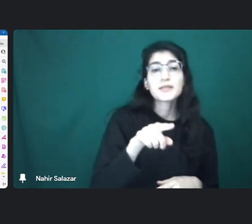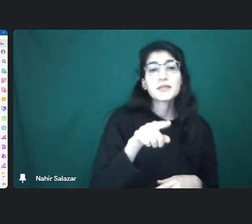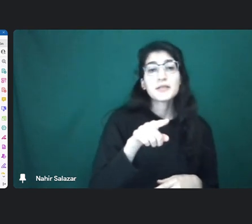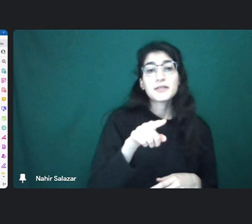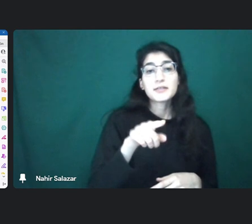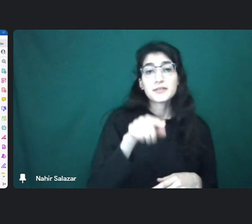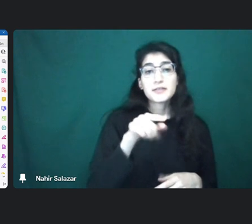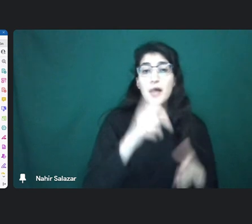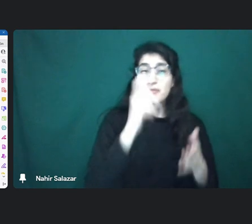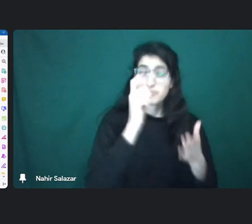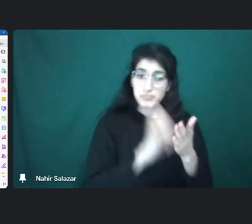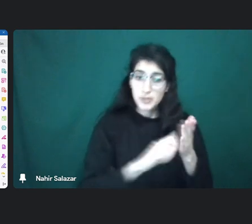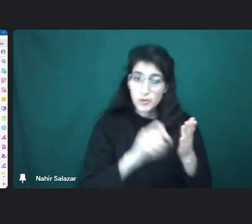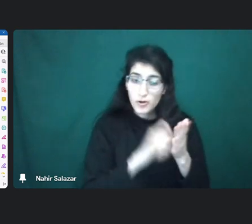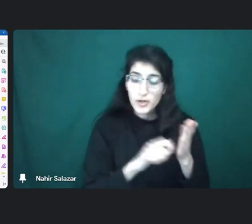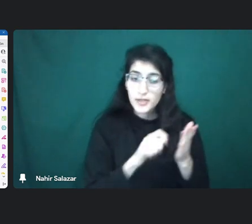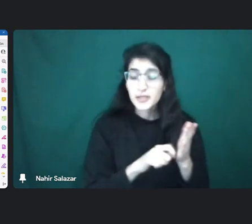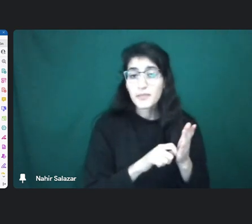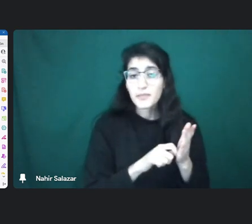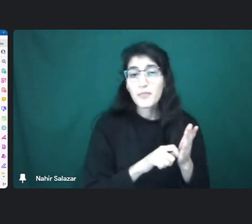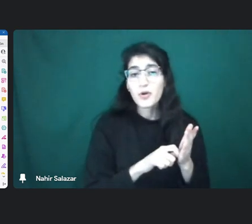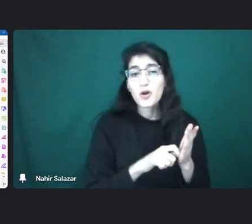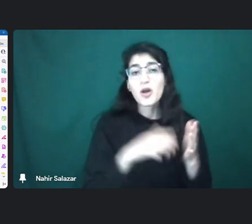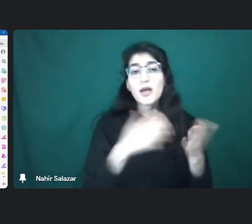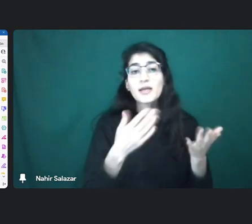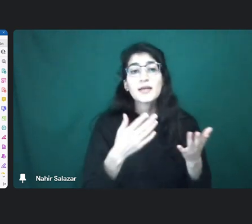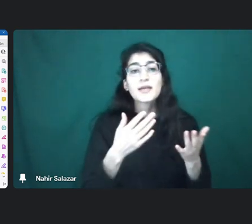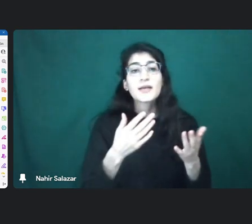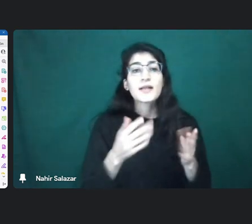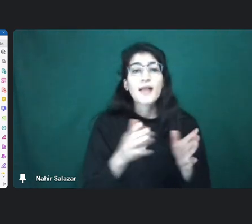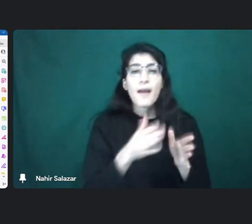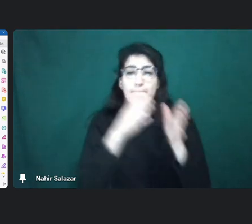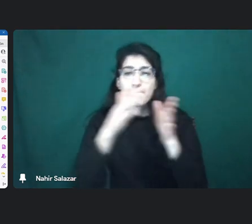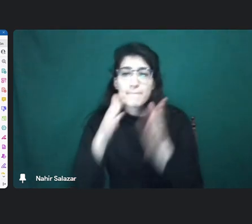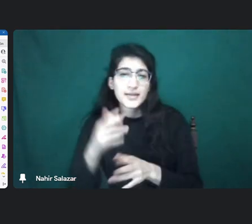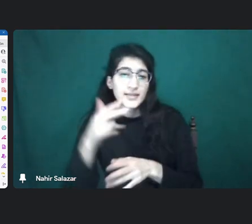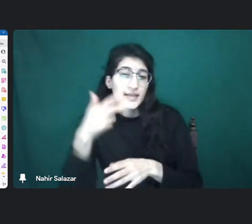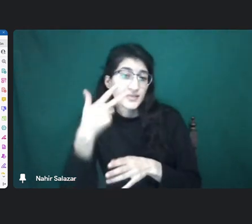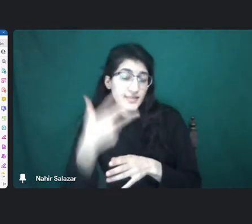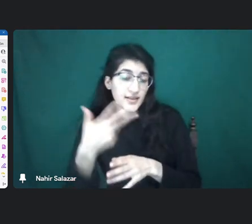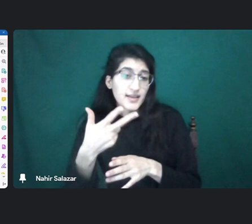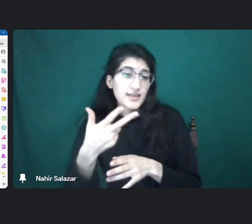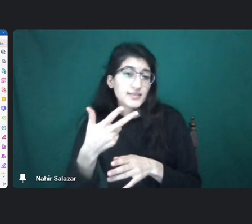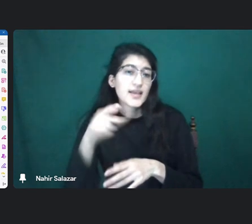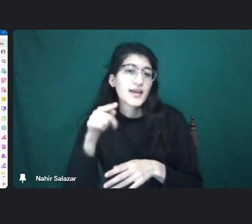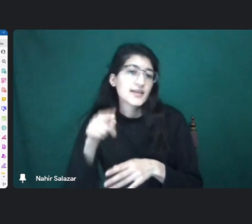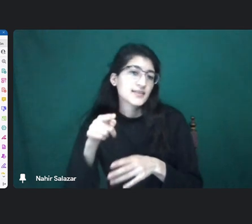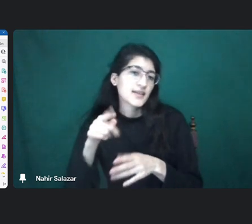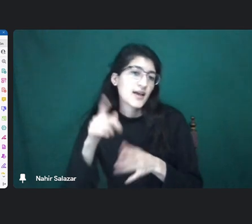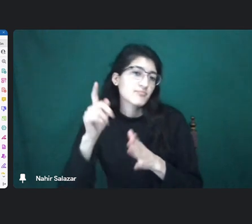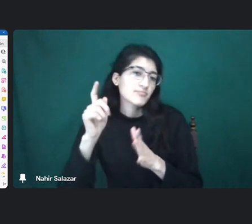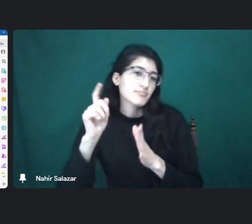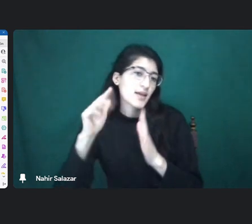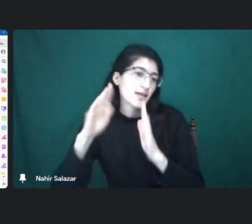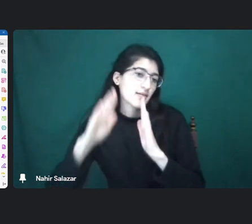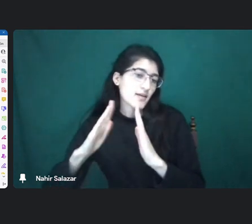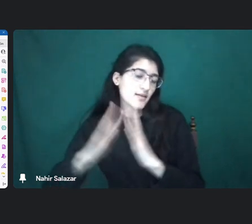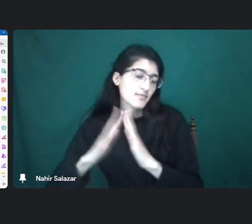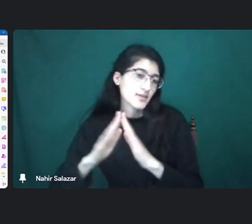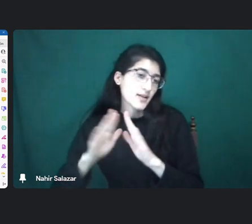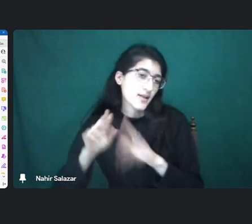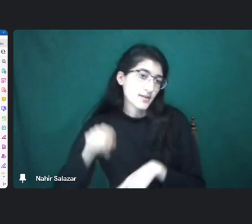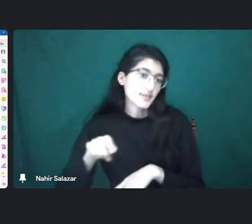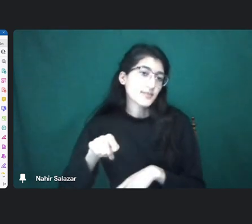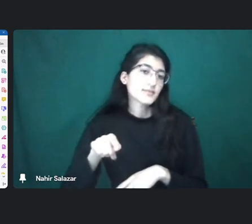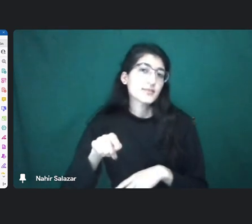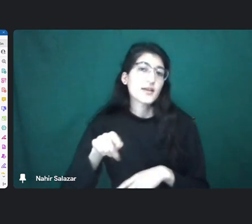corregimos y la parte 3 la dejamos de tarea. Así me quedo con la gente que rinde el semi